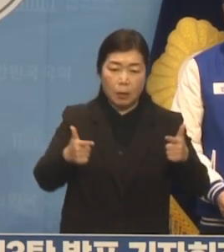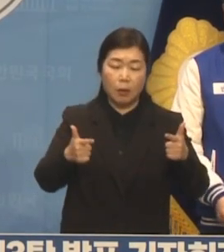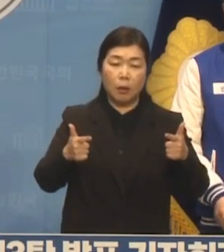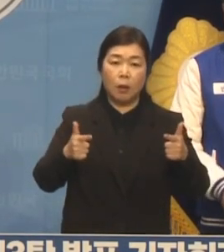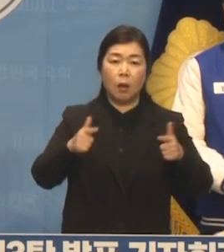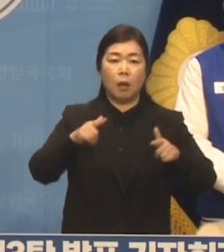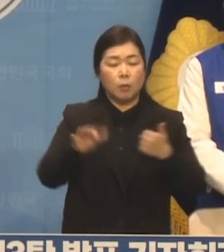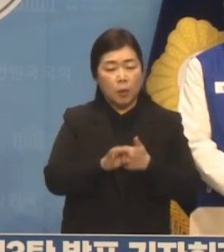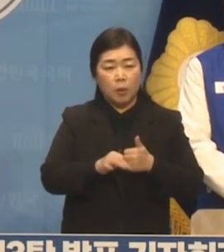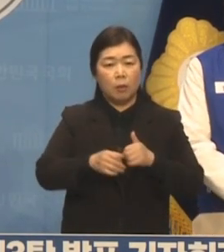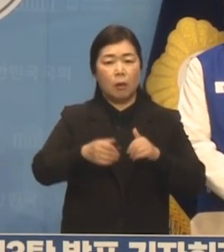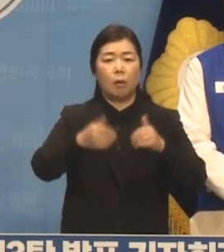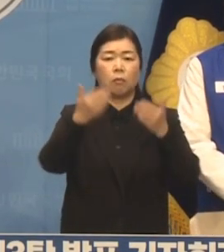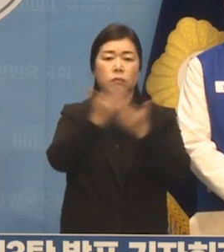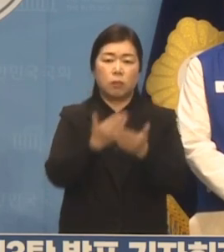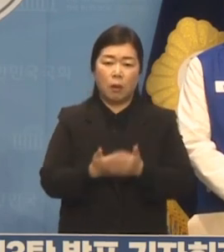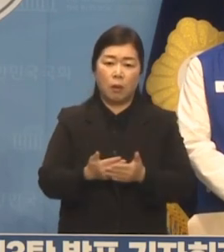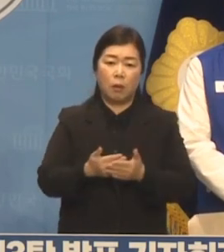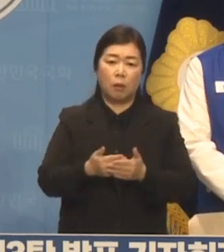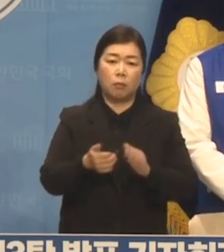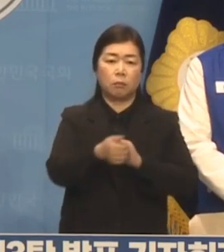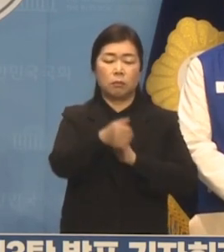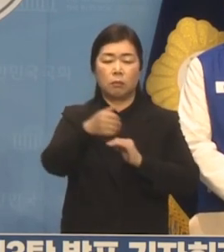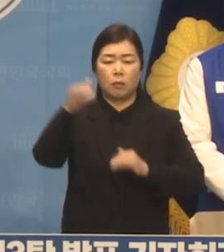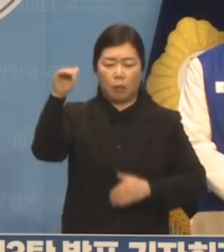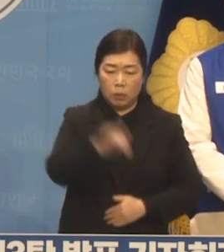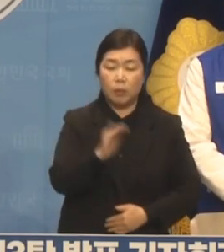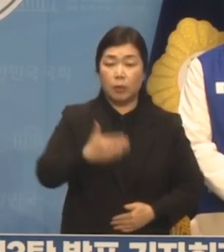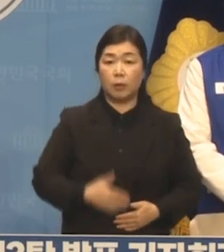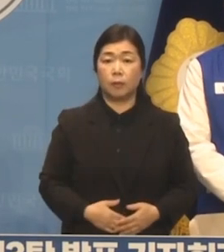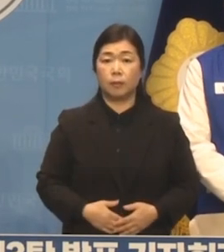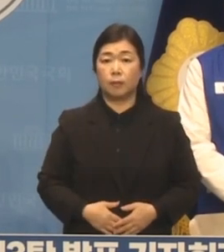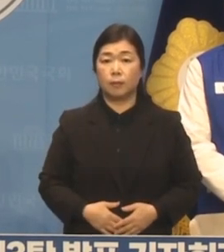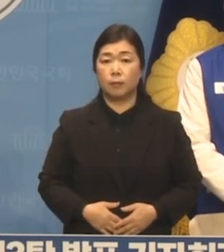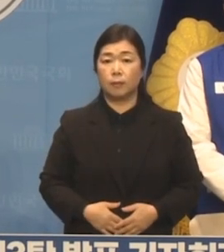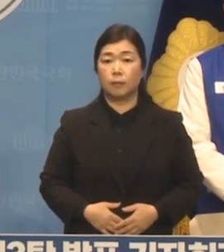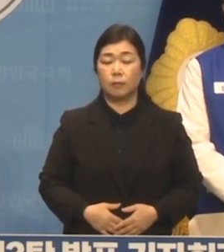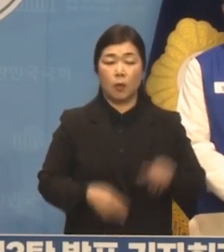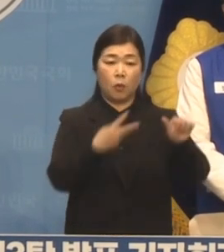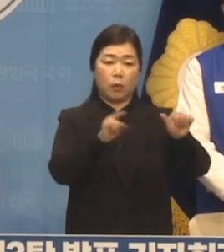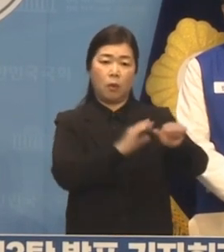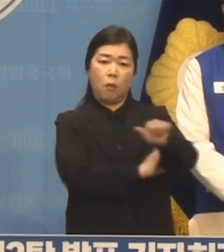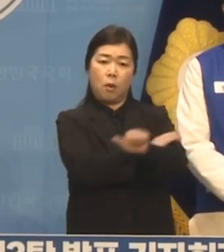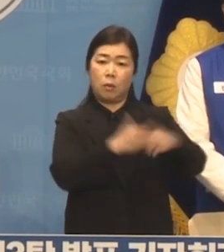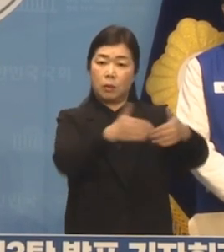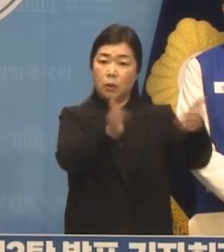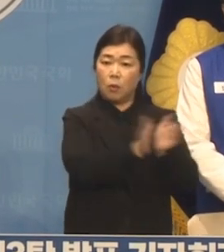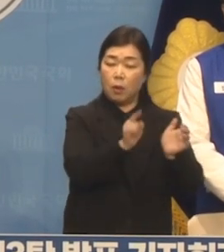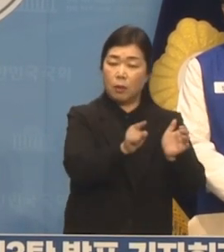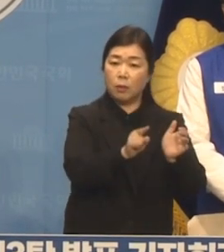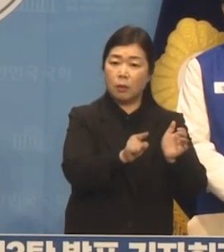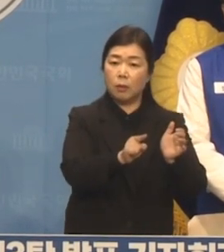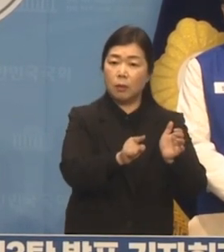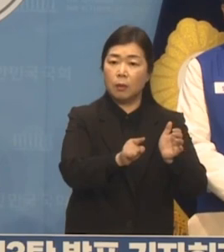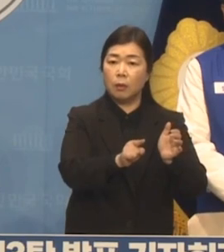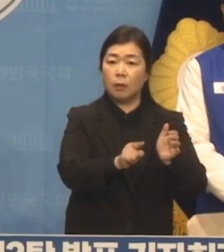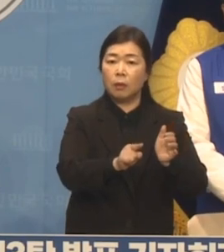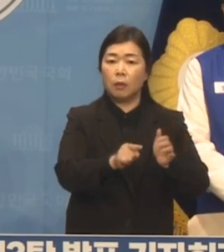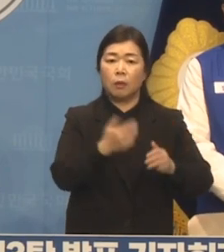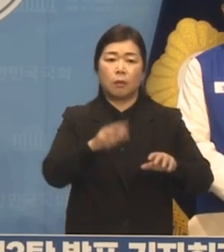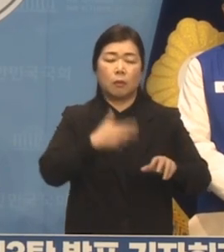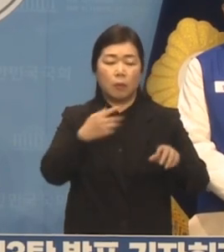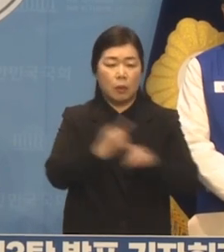후퇴했습니다. 5대 권력기관 스스로 권력 남용적 행태를 시정하지 못하고 있고 법을 무시하고 국민